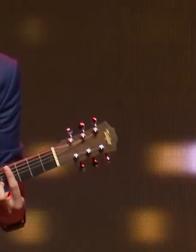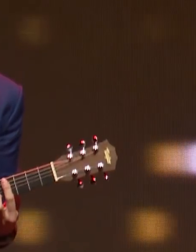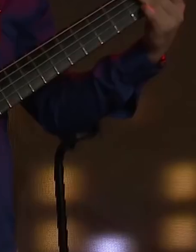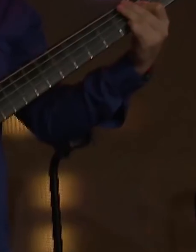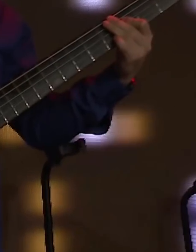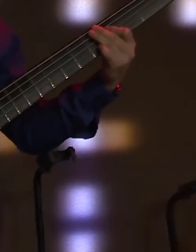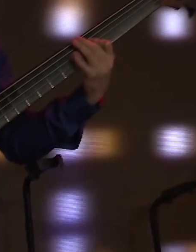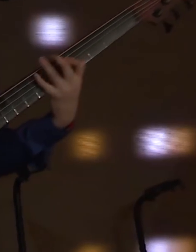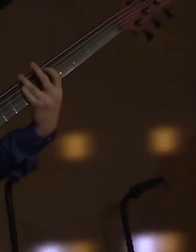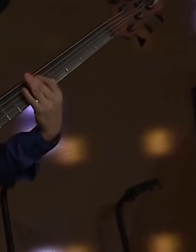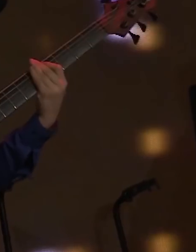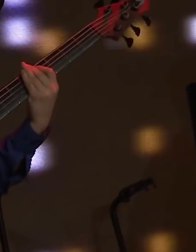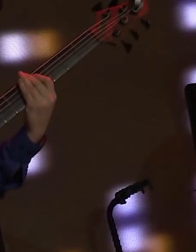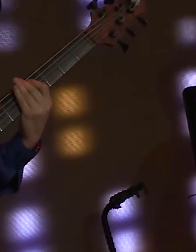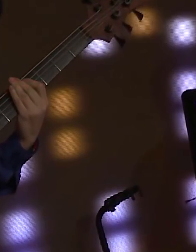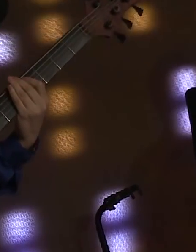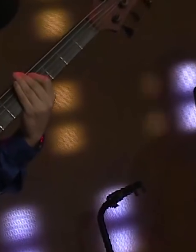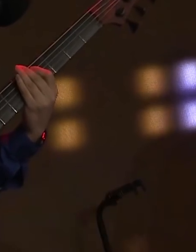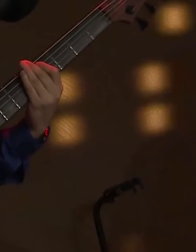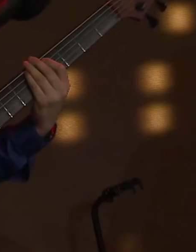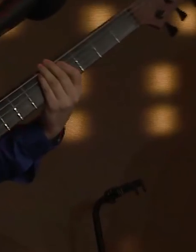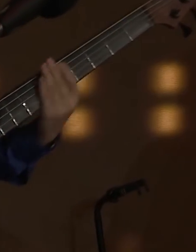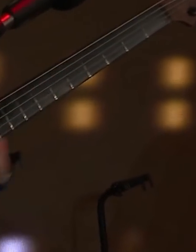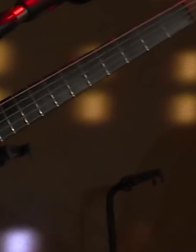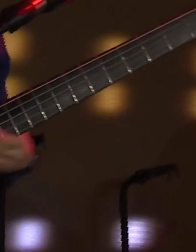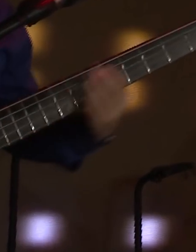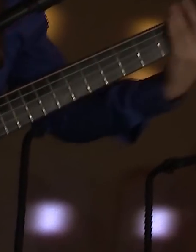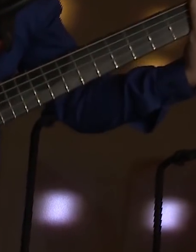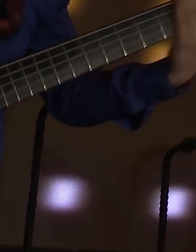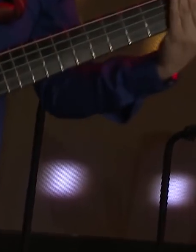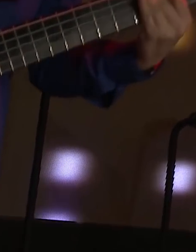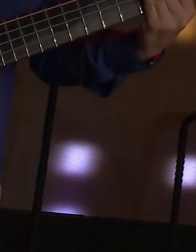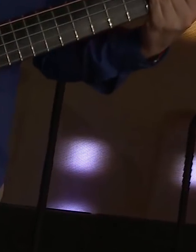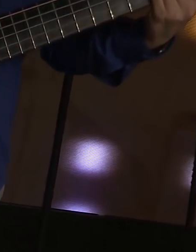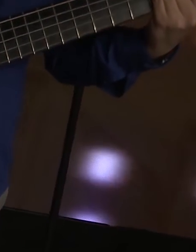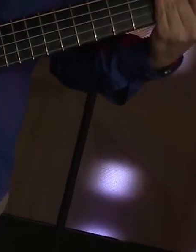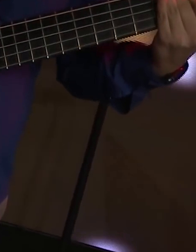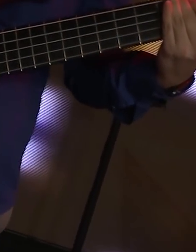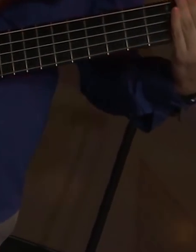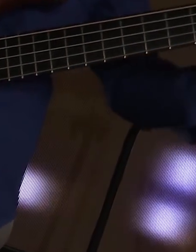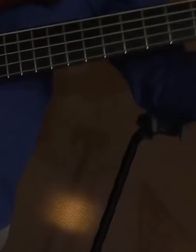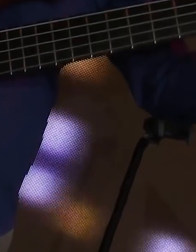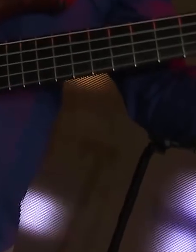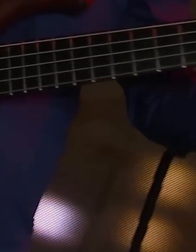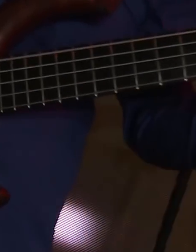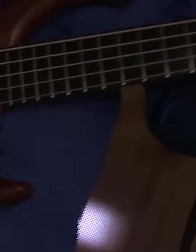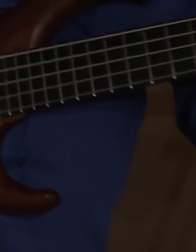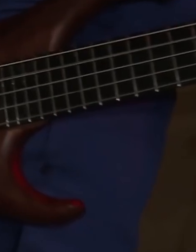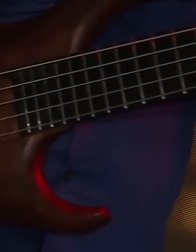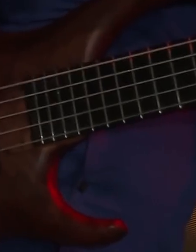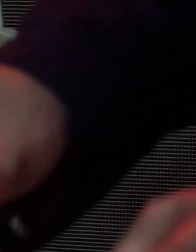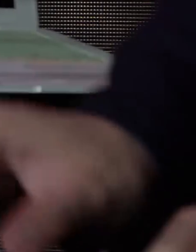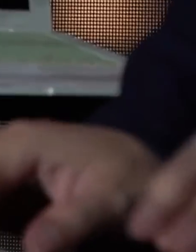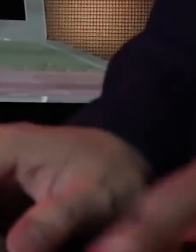Sebab Tuhan itu baik, bahwasanya Tuhan selamanya. Biar segala